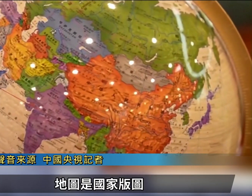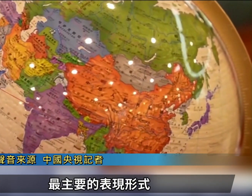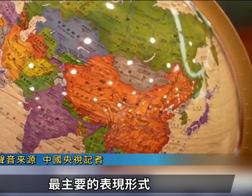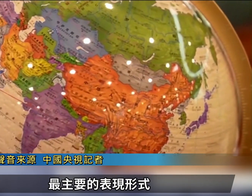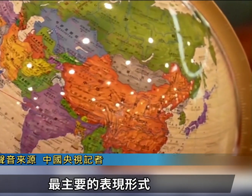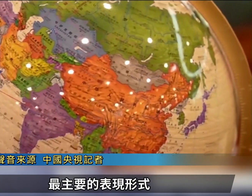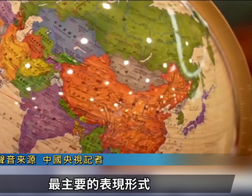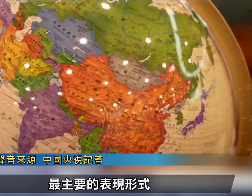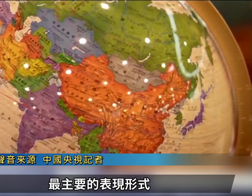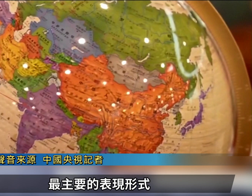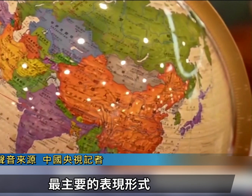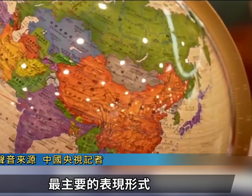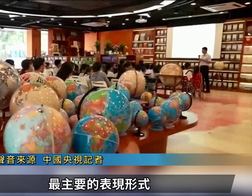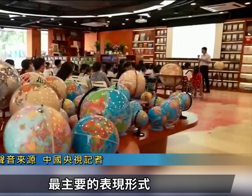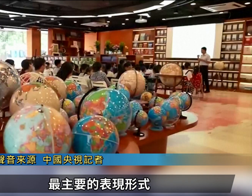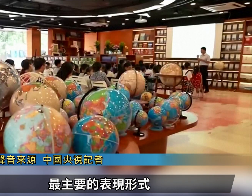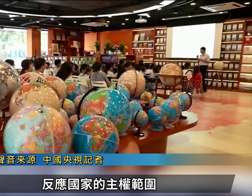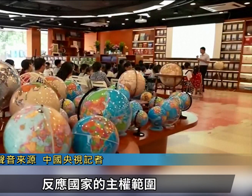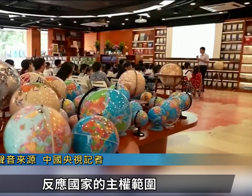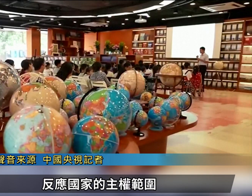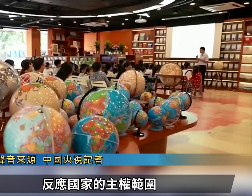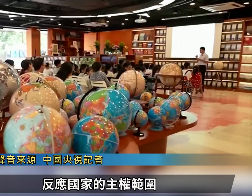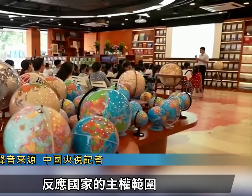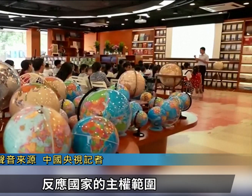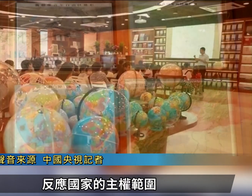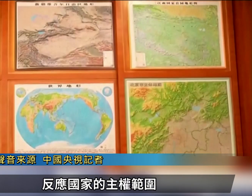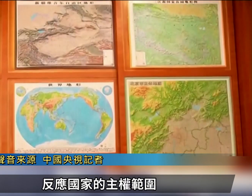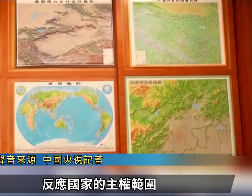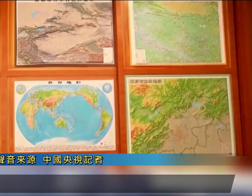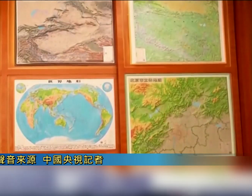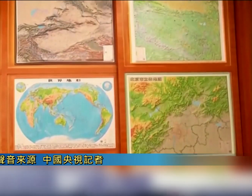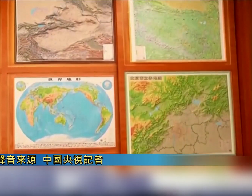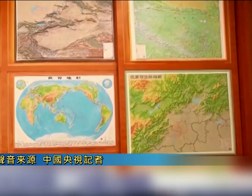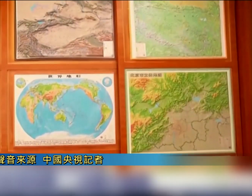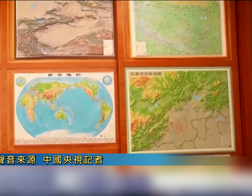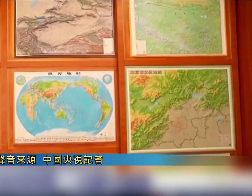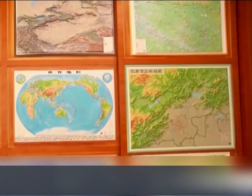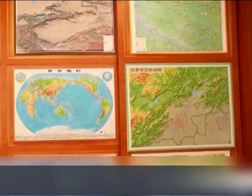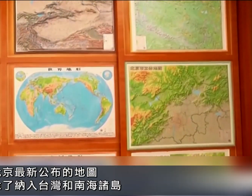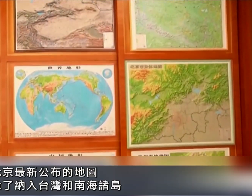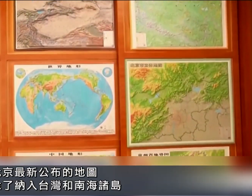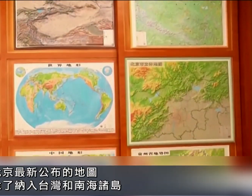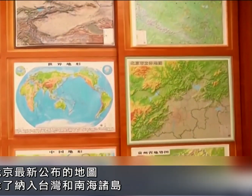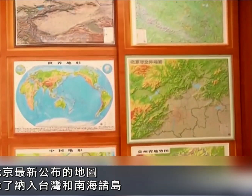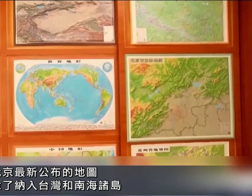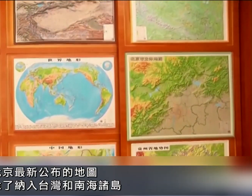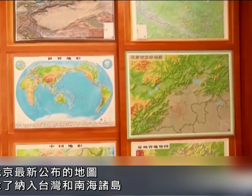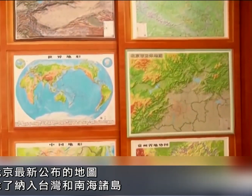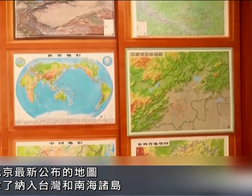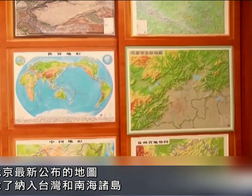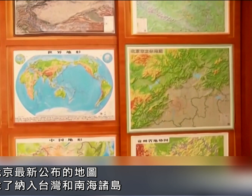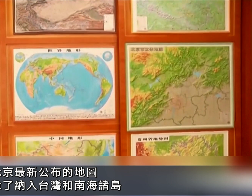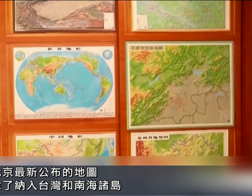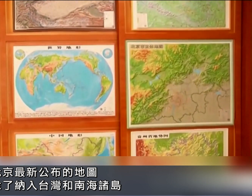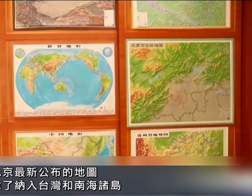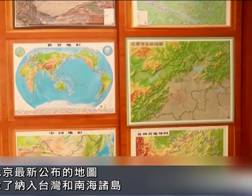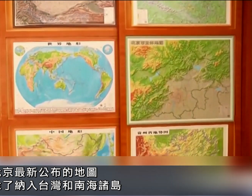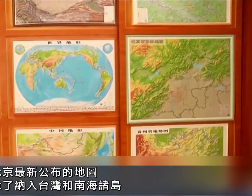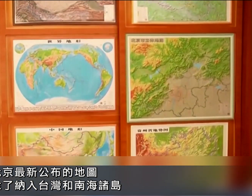主要的表现形式，反映国家的主权范围。 北京最新公布的地图除了纳入台湾和南海诸